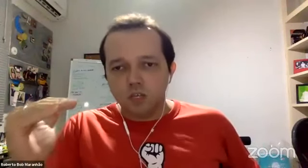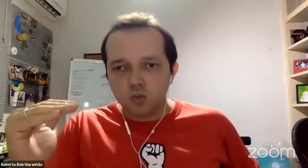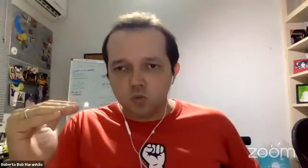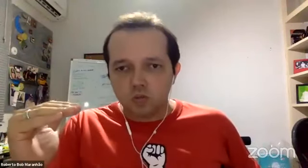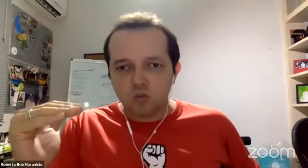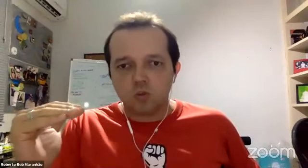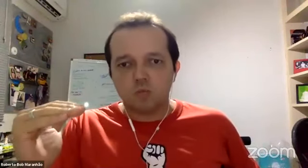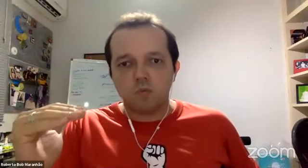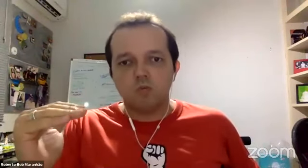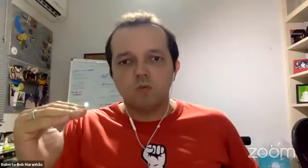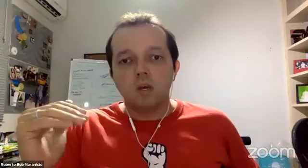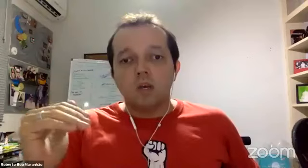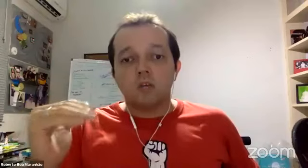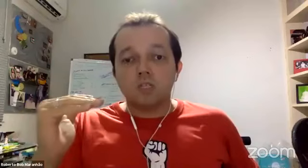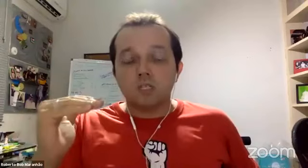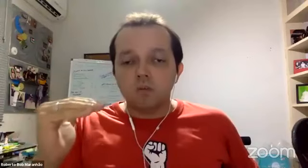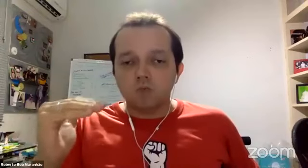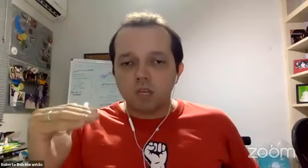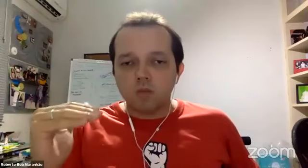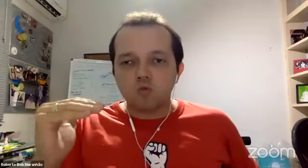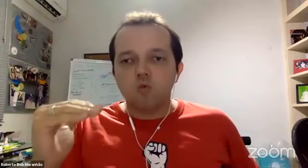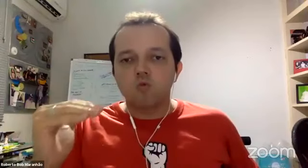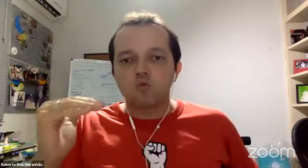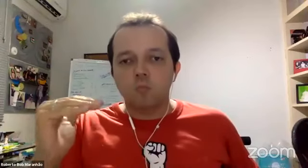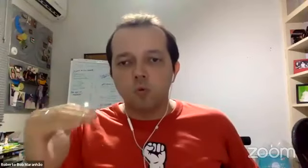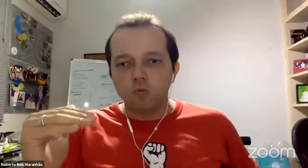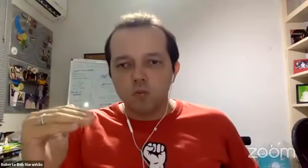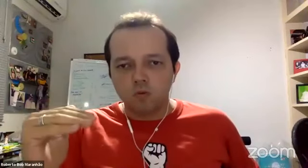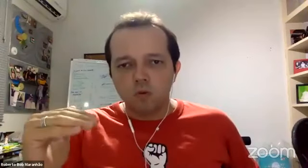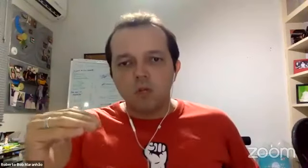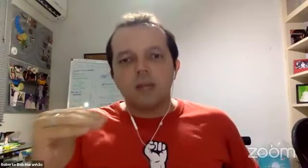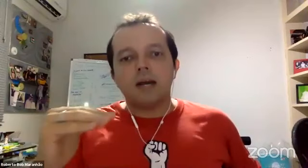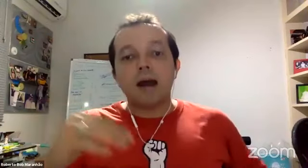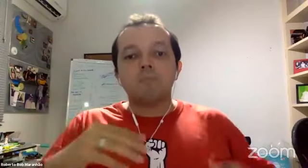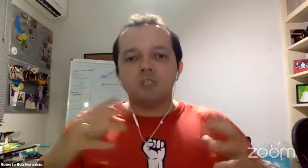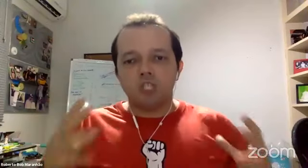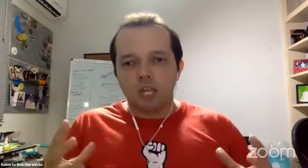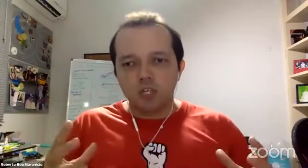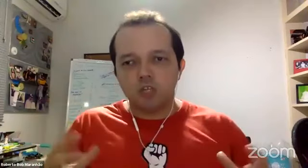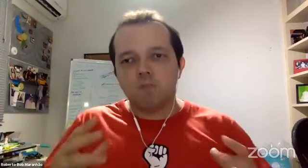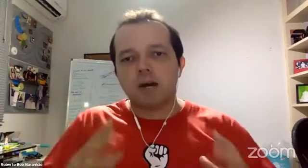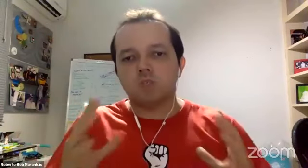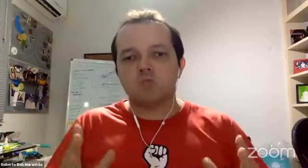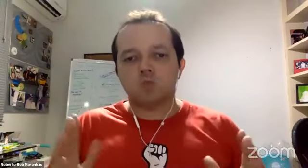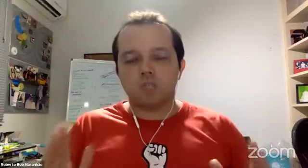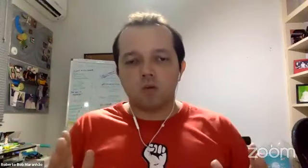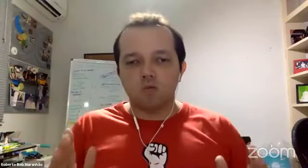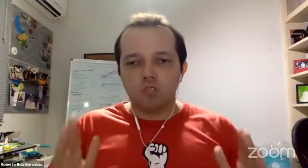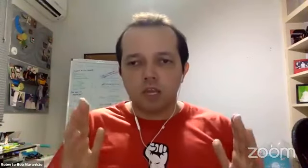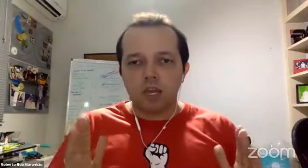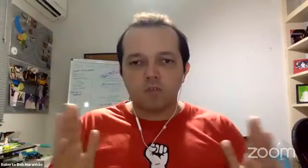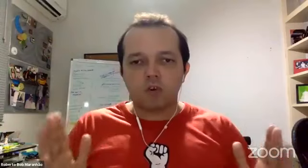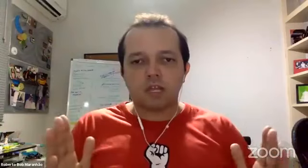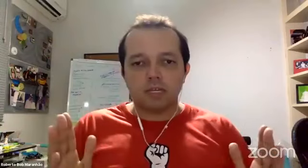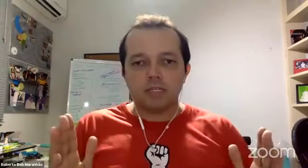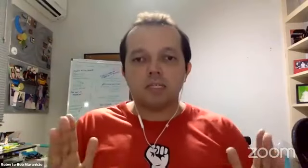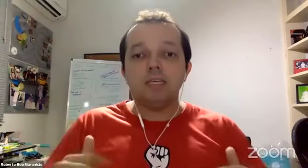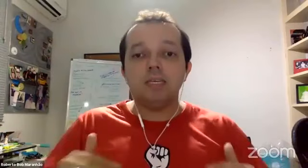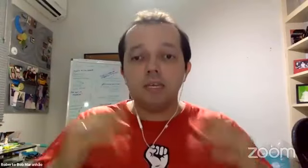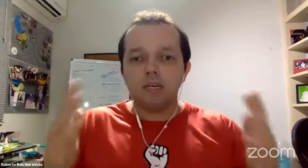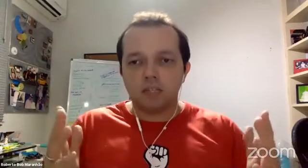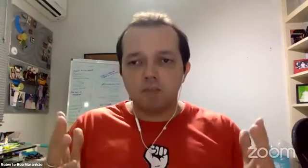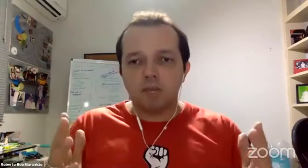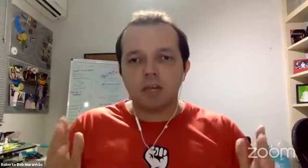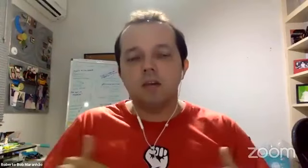e início dos anos 2000, que nós não temos concurso público abrangente para o setor saúde em